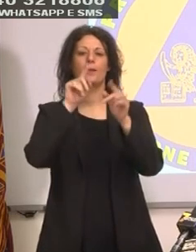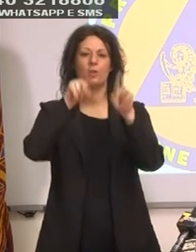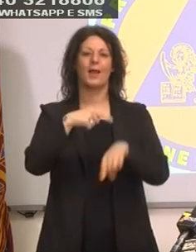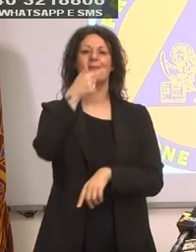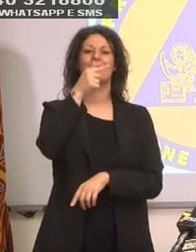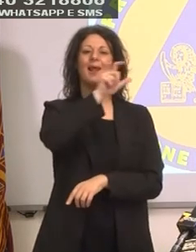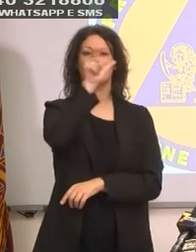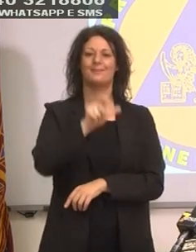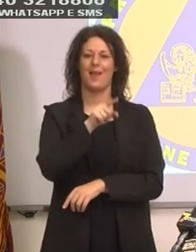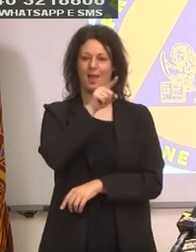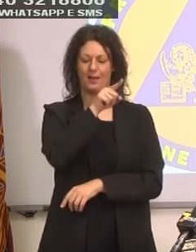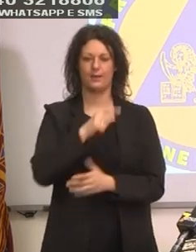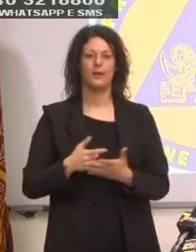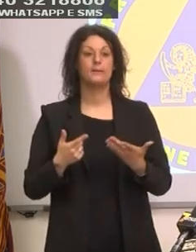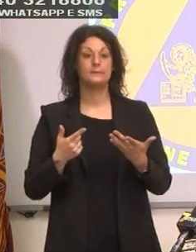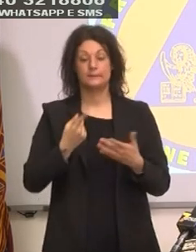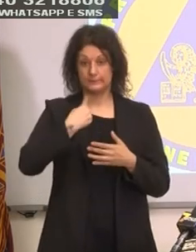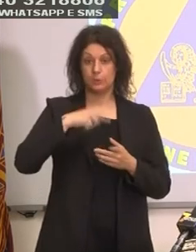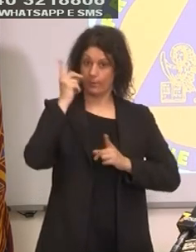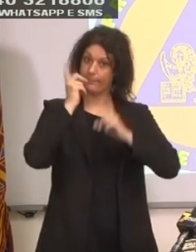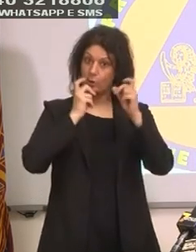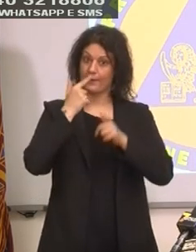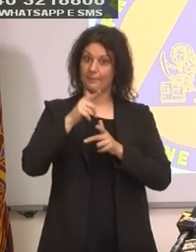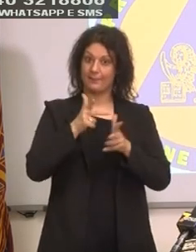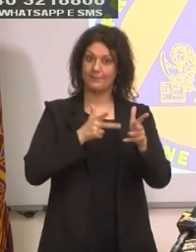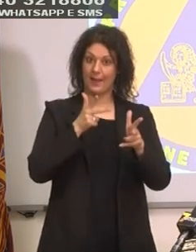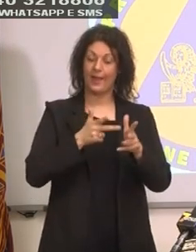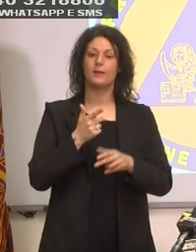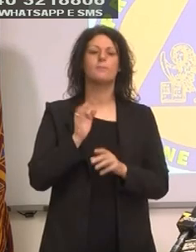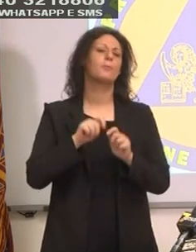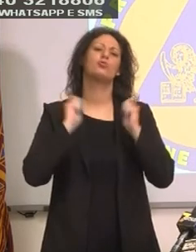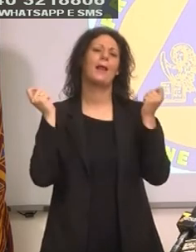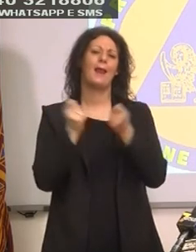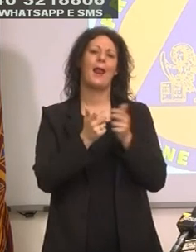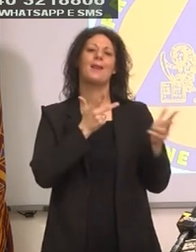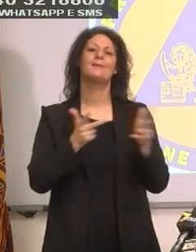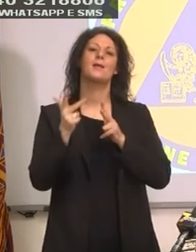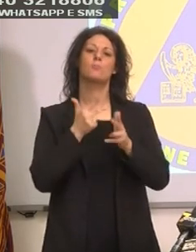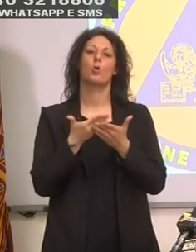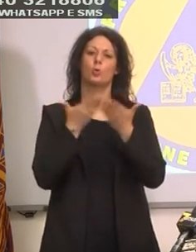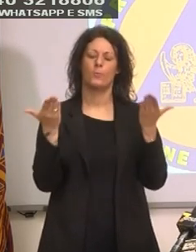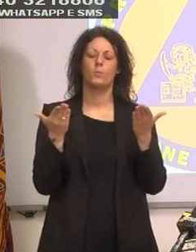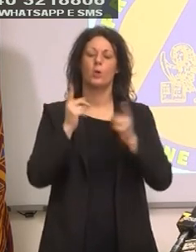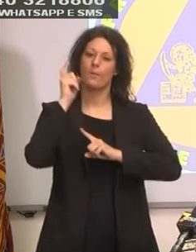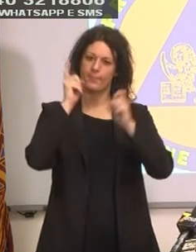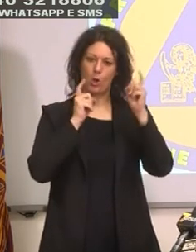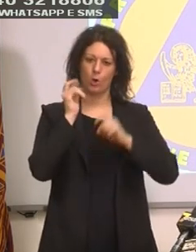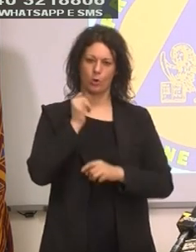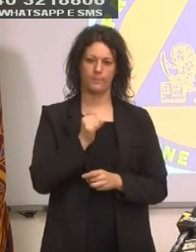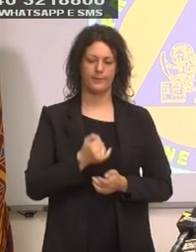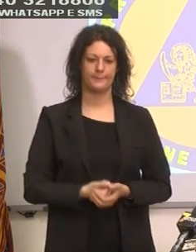Sulla partita dei treni siamo fortemente preoccupati. Il trasporto pubblico in generale ci preoccupa.